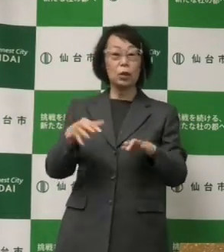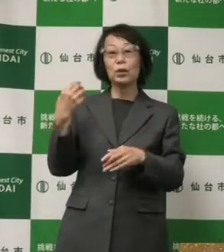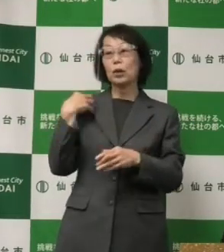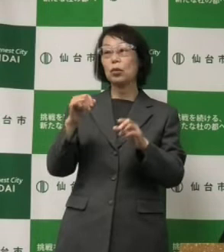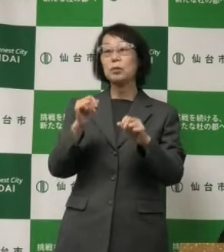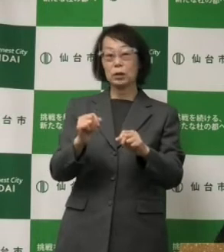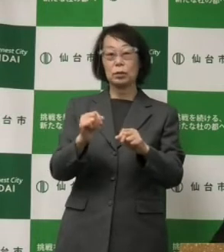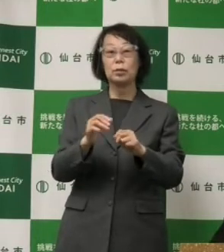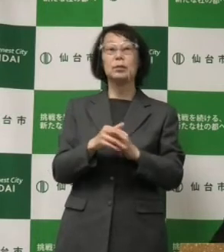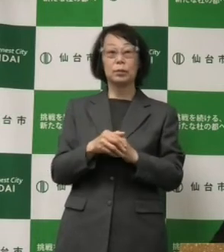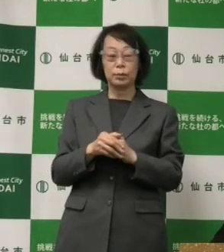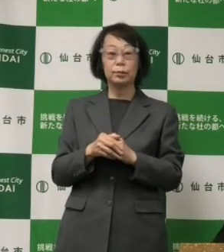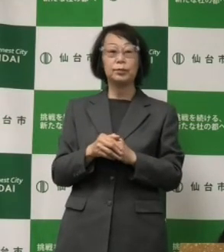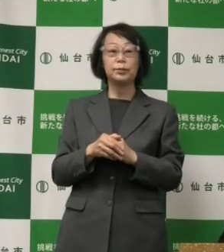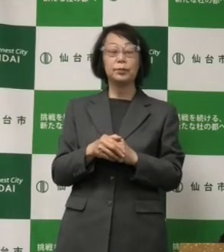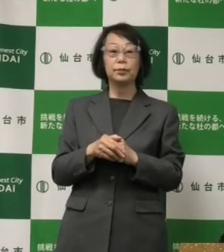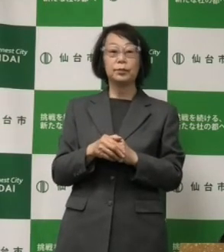ので、